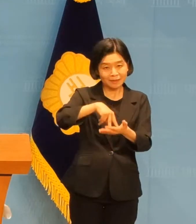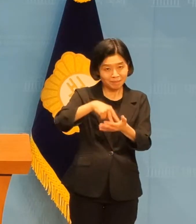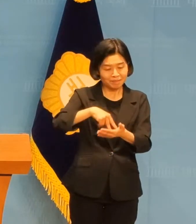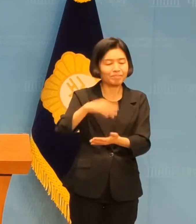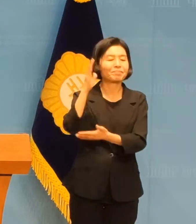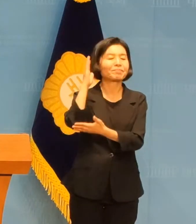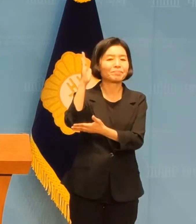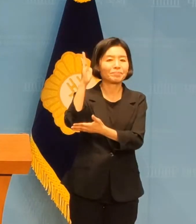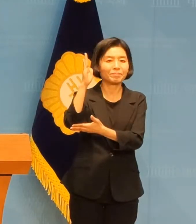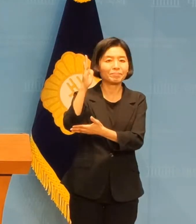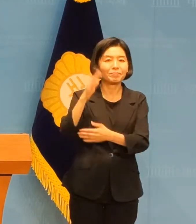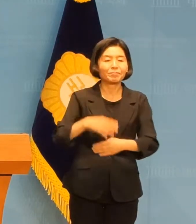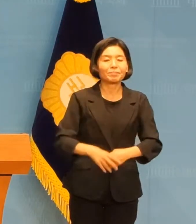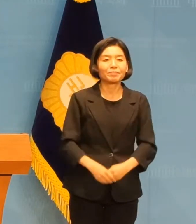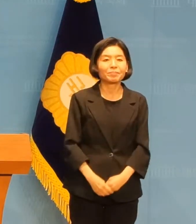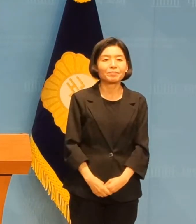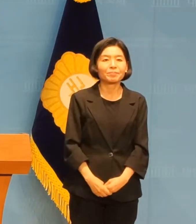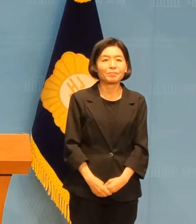말씀하시도록 하겠습니다.